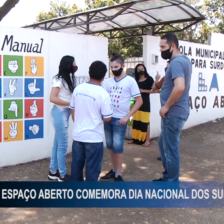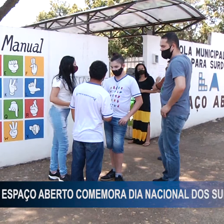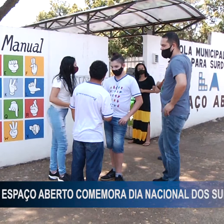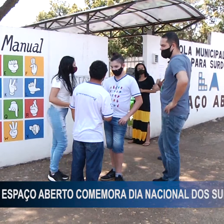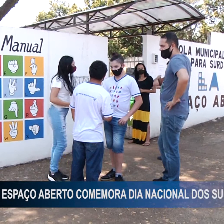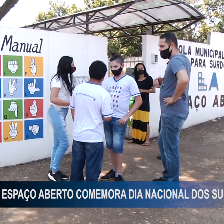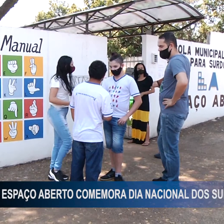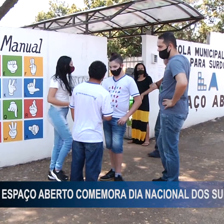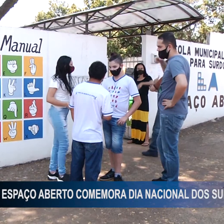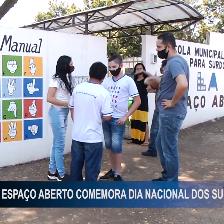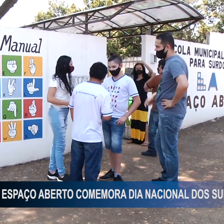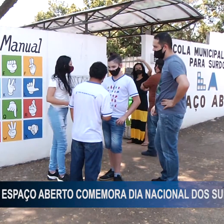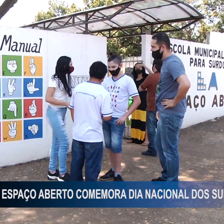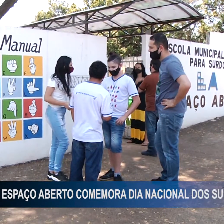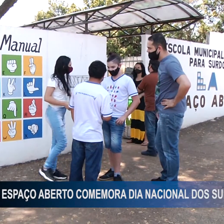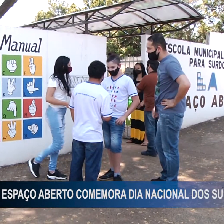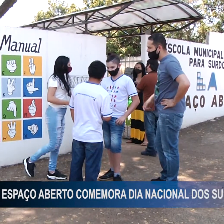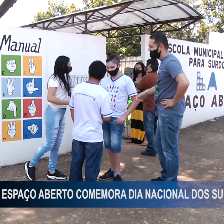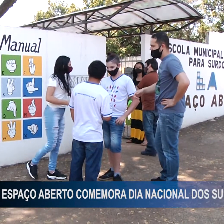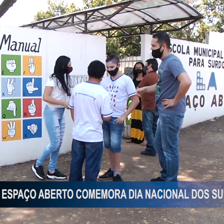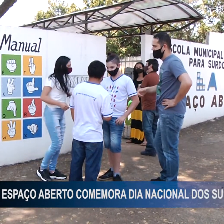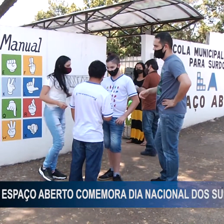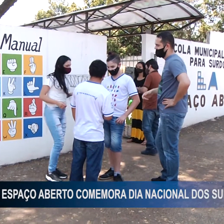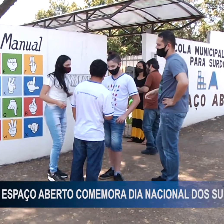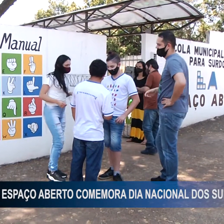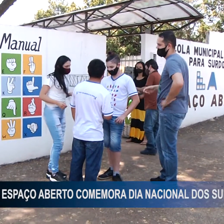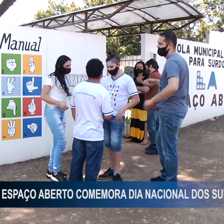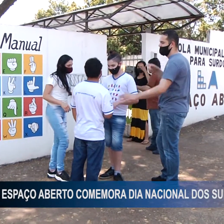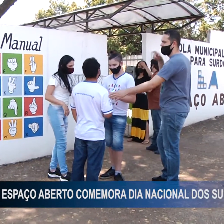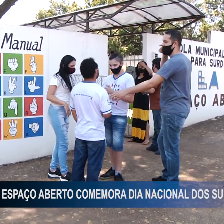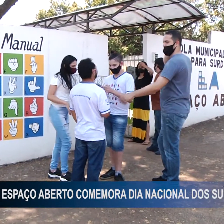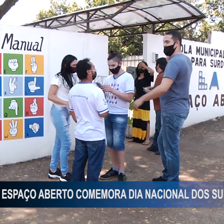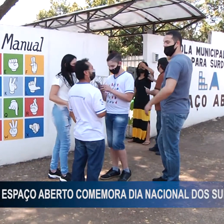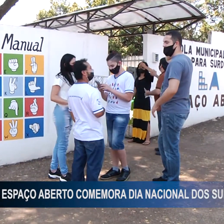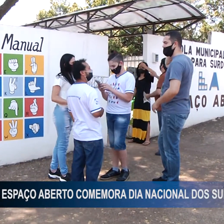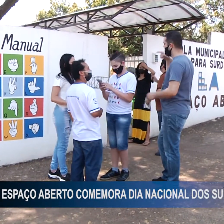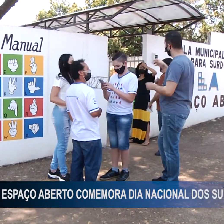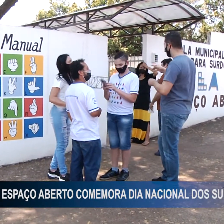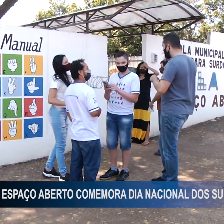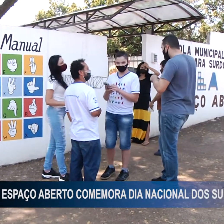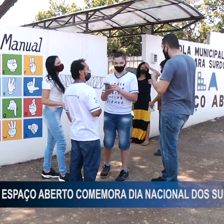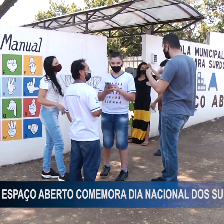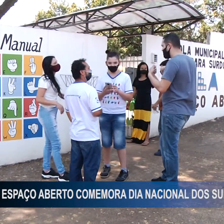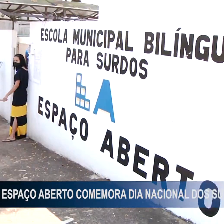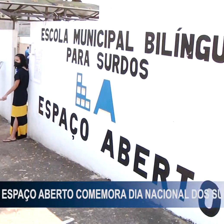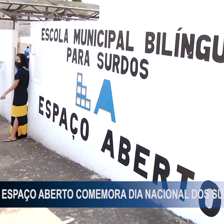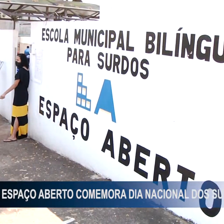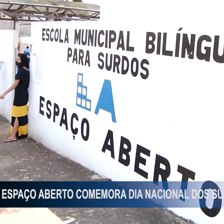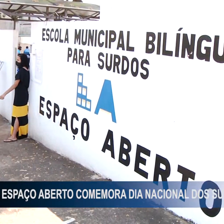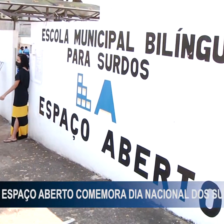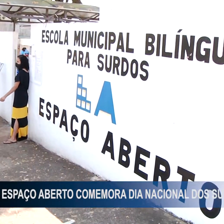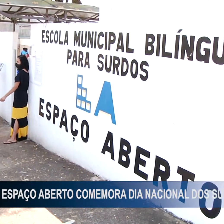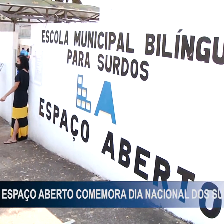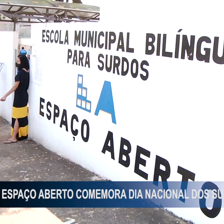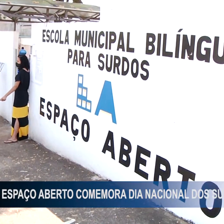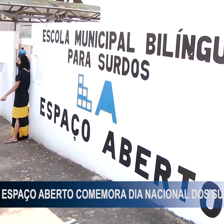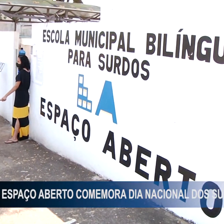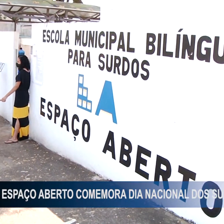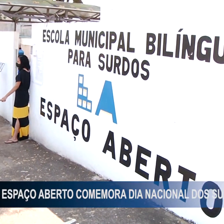Em comemoração ao Dia Nacional dos Surdos, a Escola Bilingue Espaço Aberto de Campo Mourão realizou o 13º Encontro de